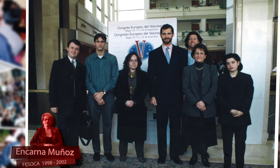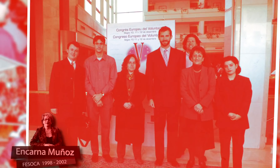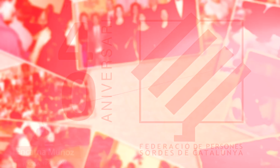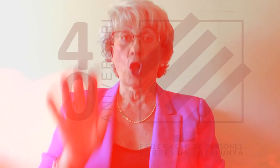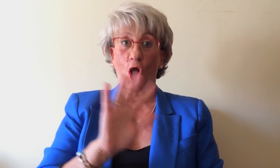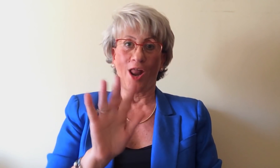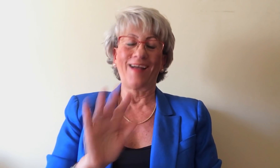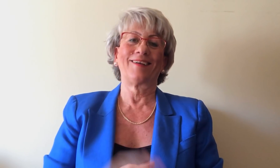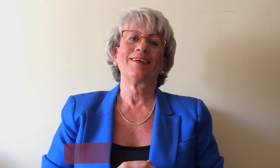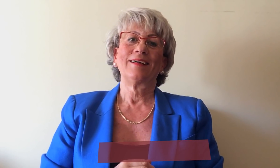Hola!